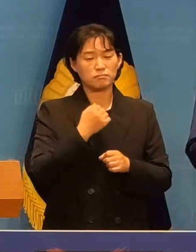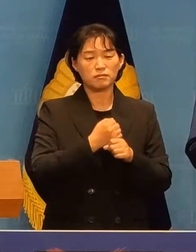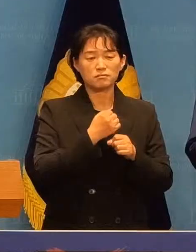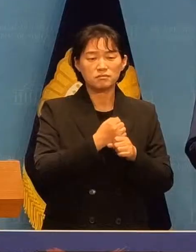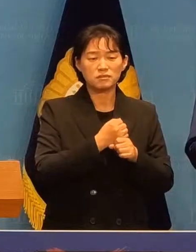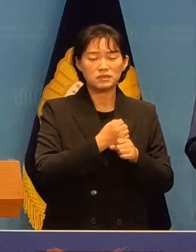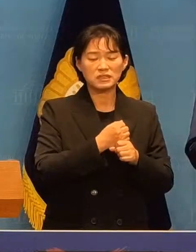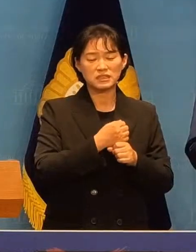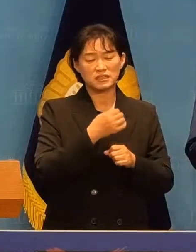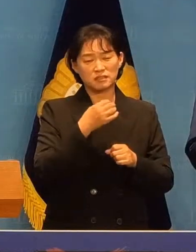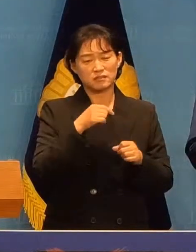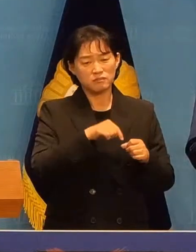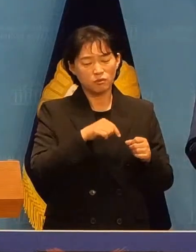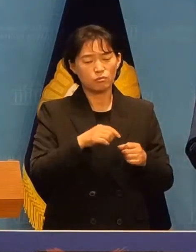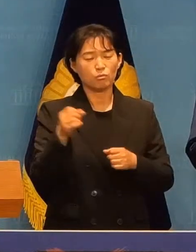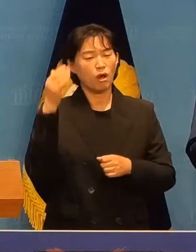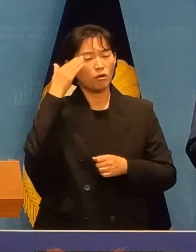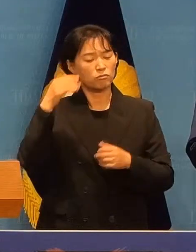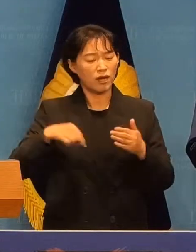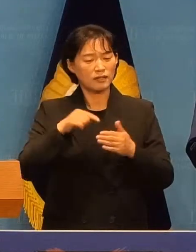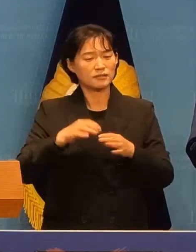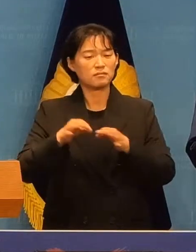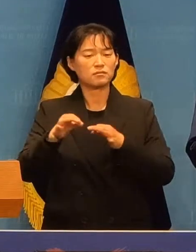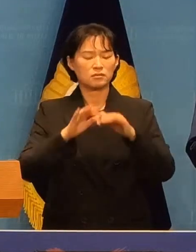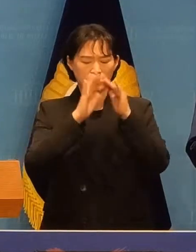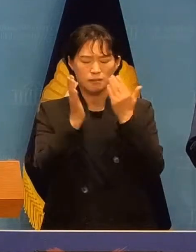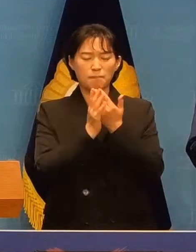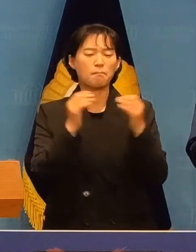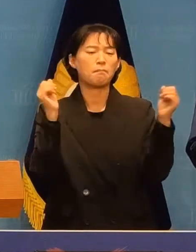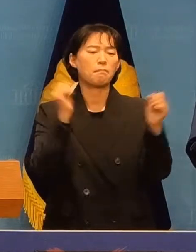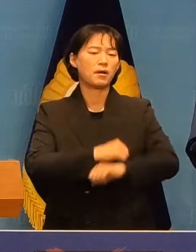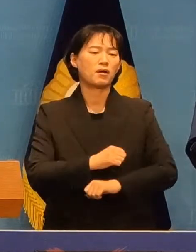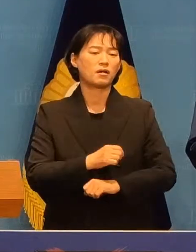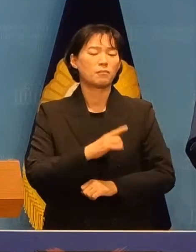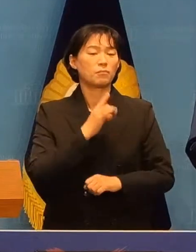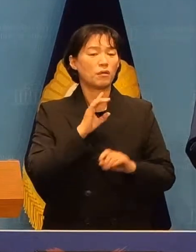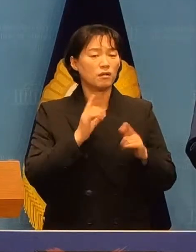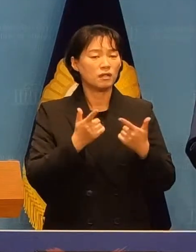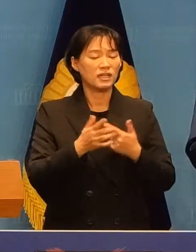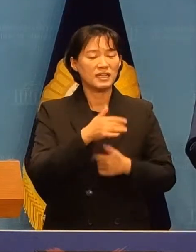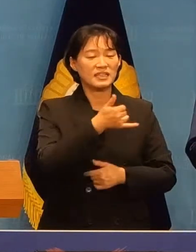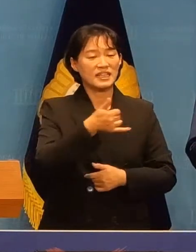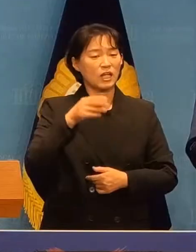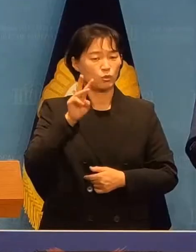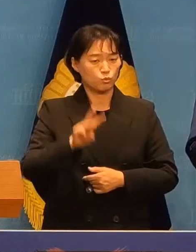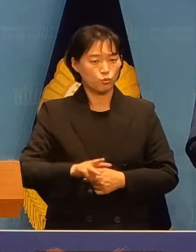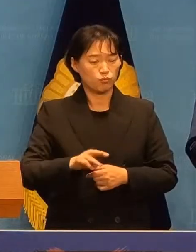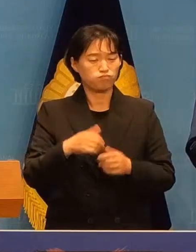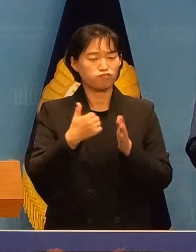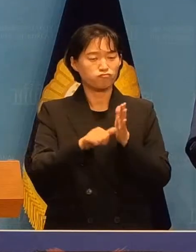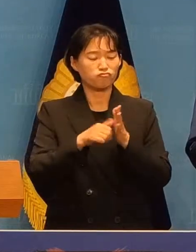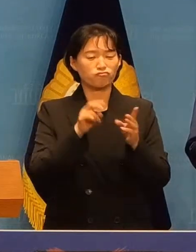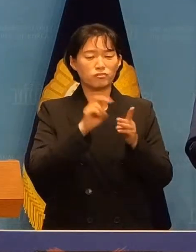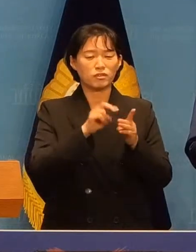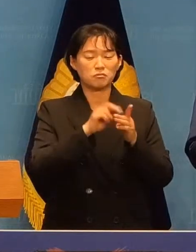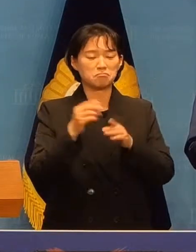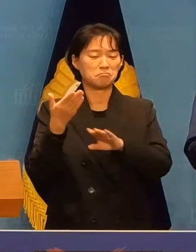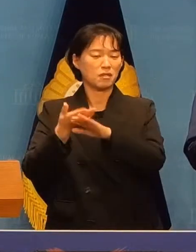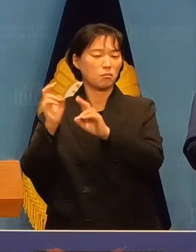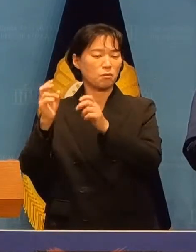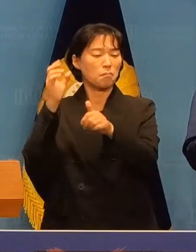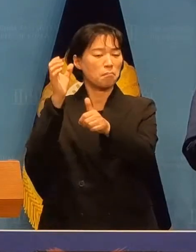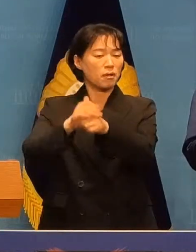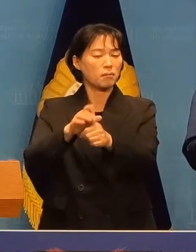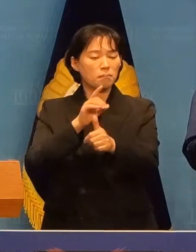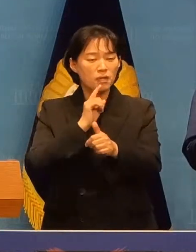기반과 내수시장을 붕괴시킬 것입니다. 뿐만 아니라 세종물류센터를 외주화하겠다고 합니다.